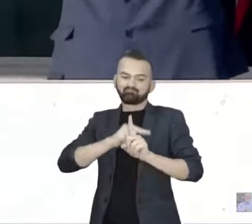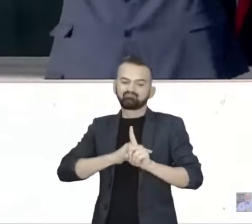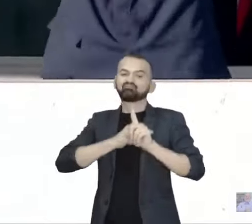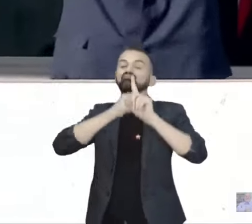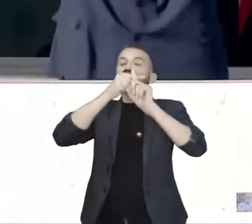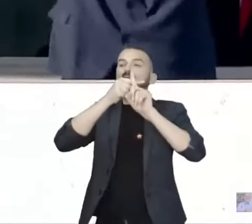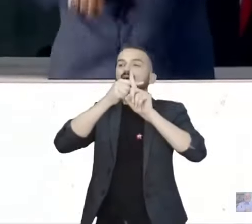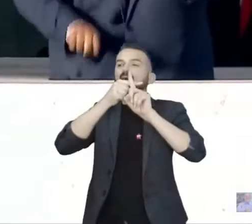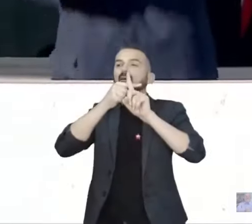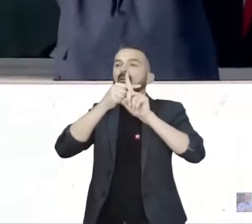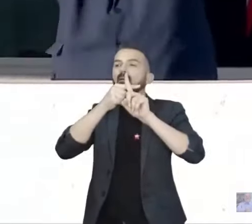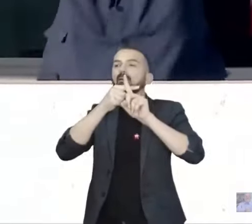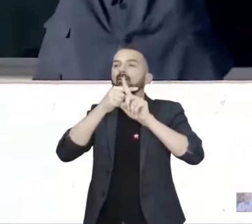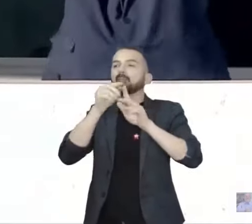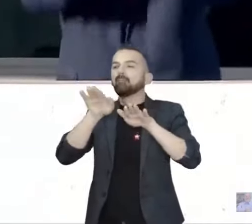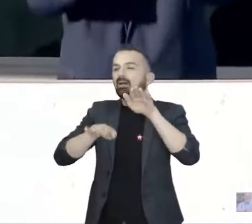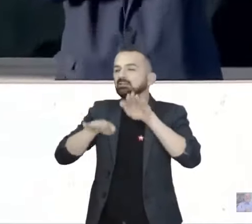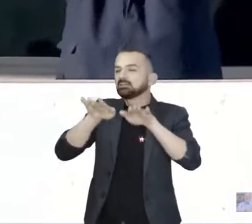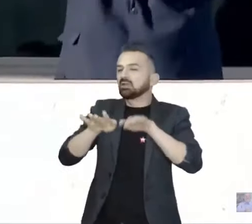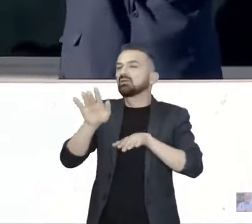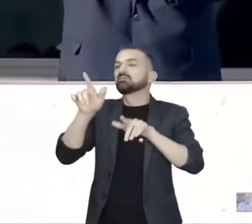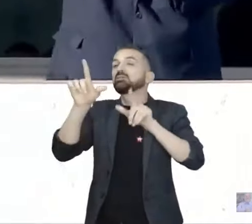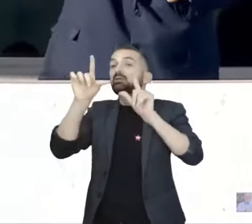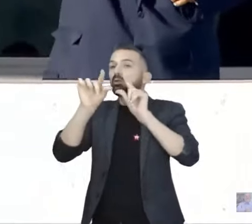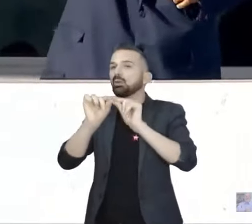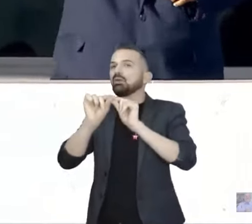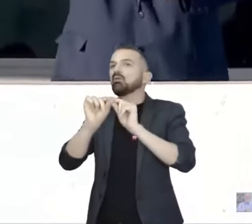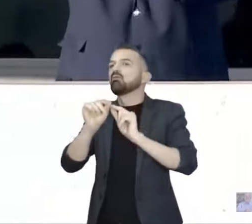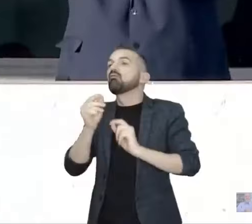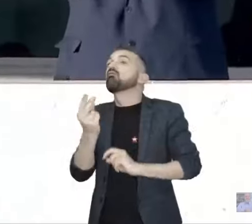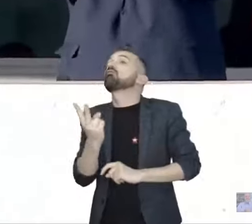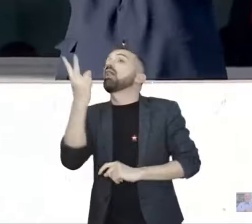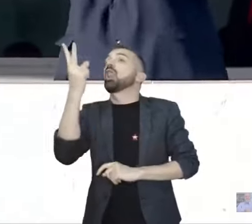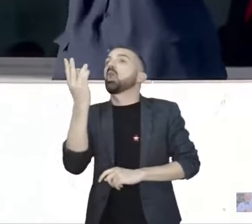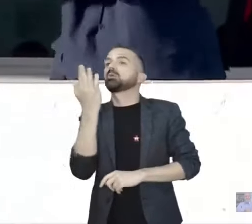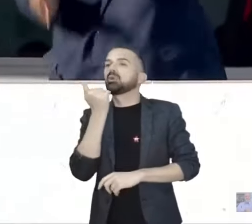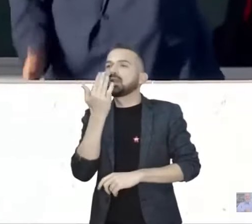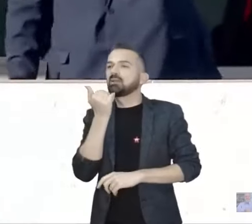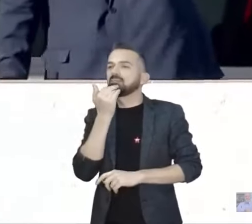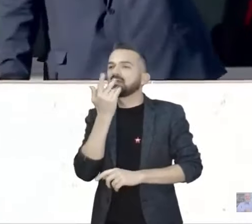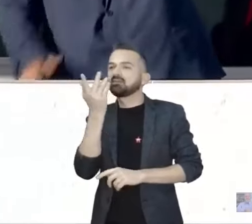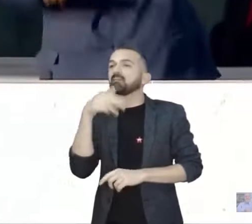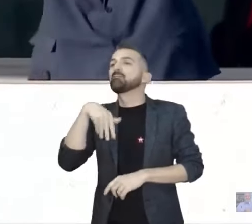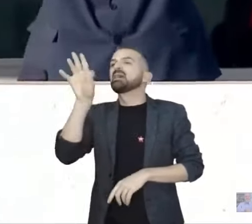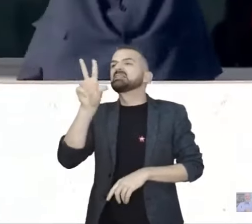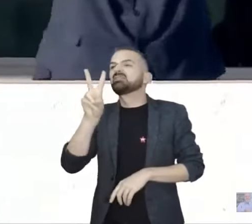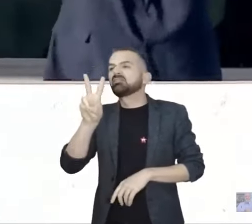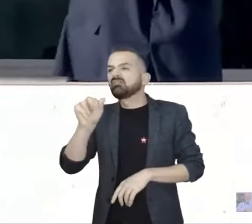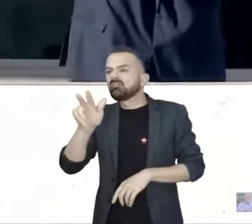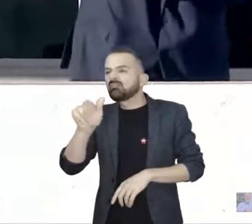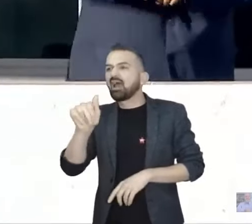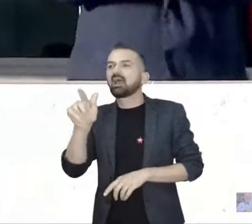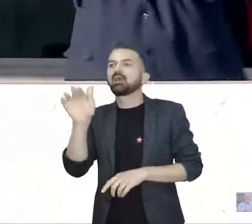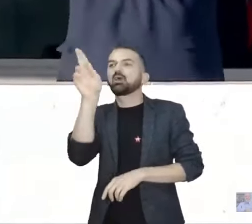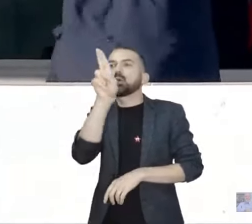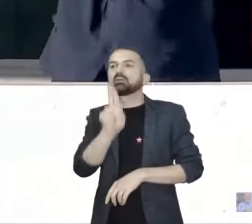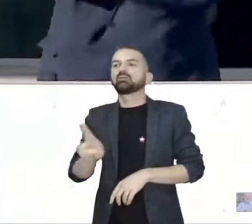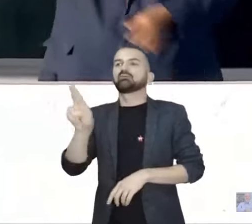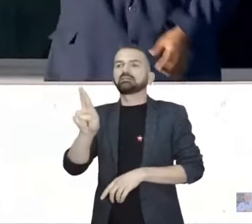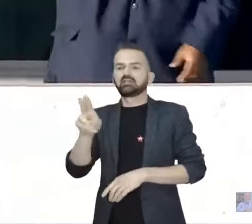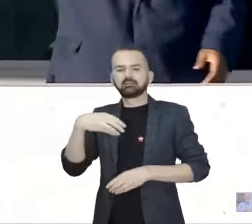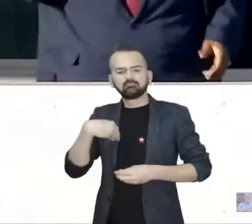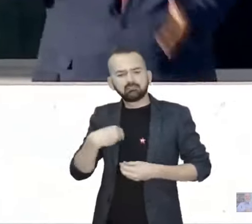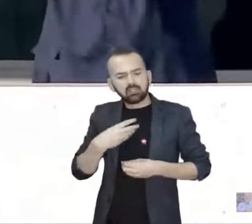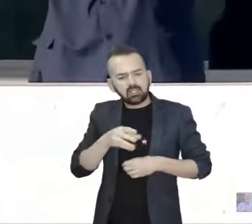o preço dos alimentos, criar ainda mais vagas nas universidades, investir fortemente na saúde, na